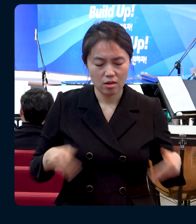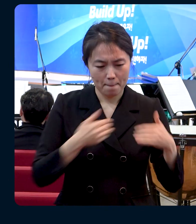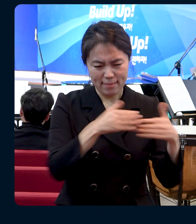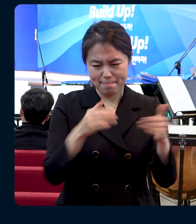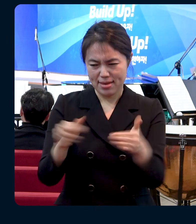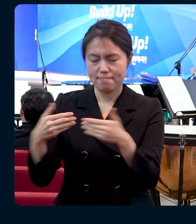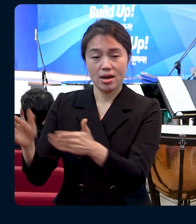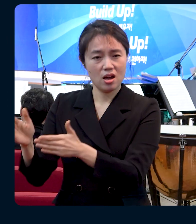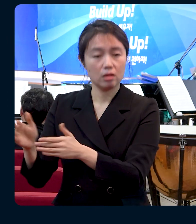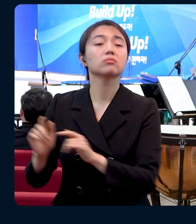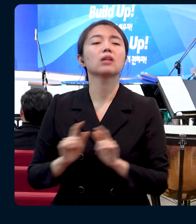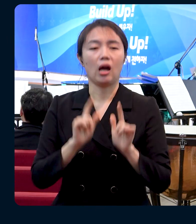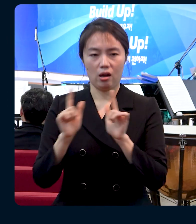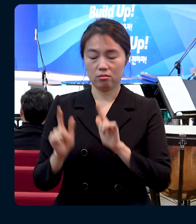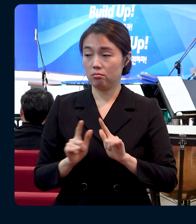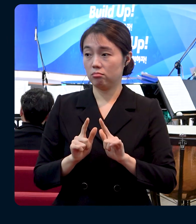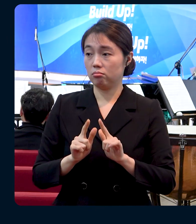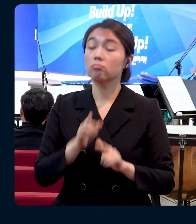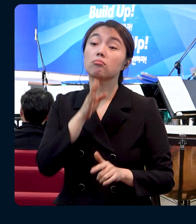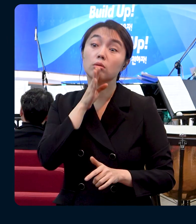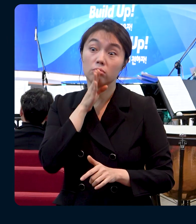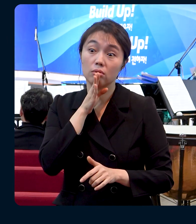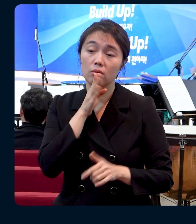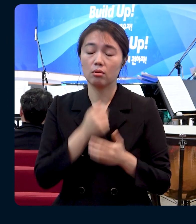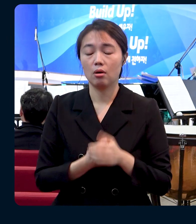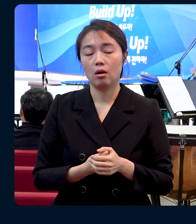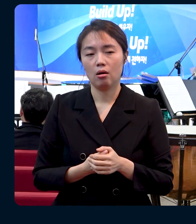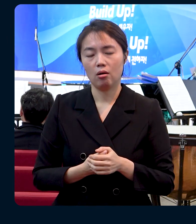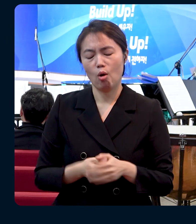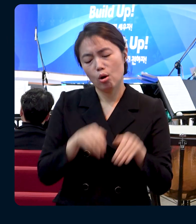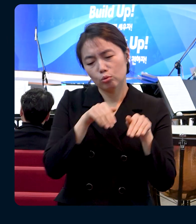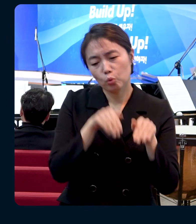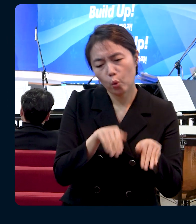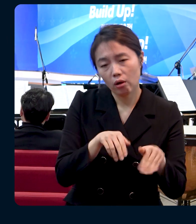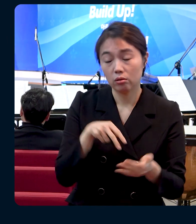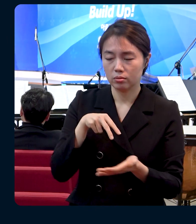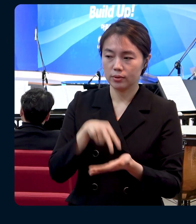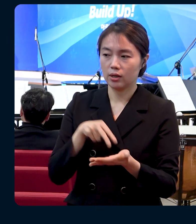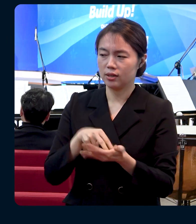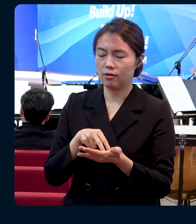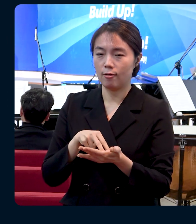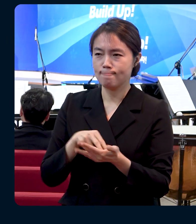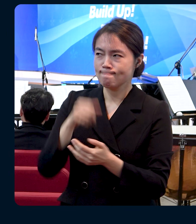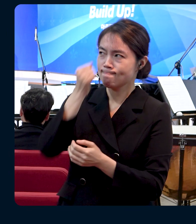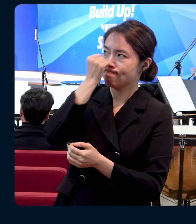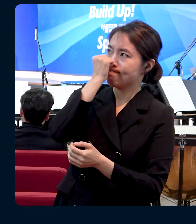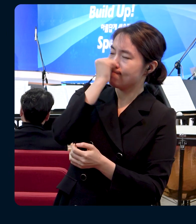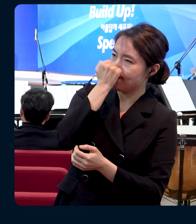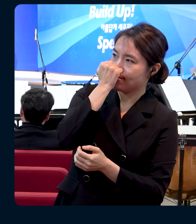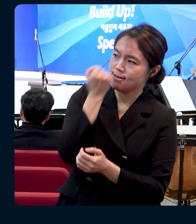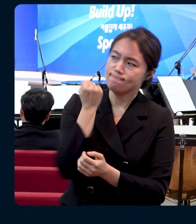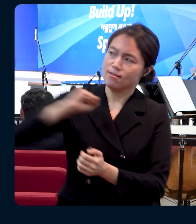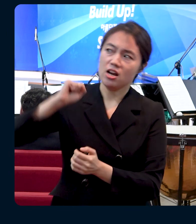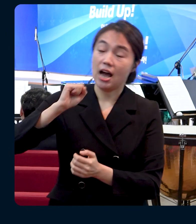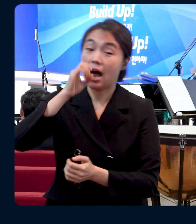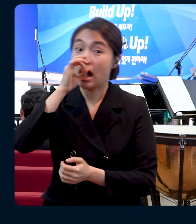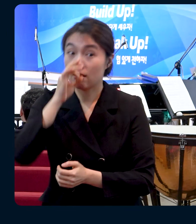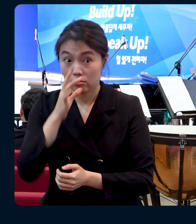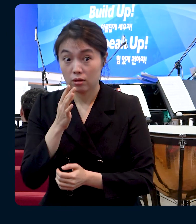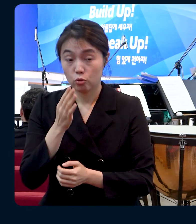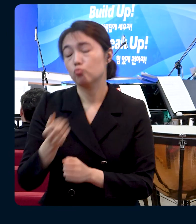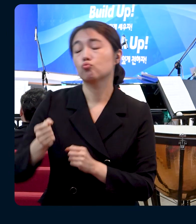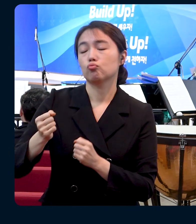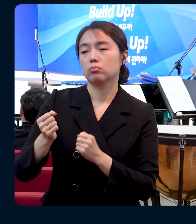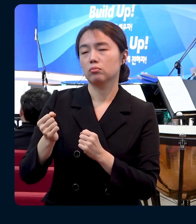아닙니까? 여러분, 노예가 일을 한다고 할 때 뭐 대놓고 저항은 못한다 할지라도요 마지못해